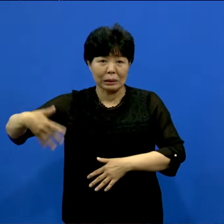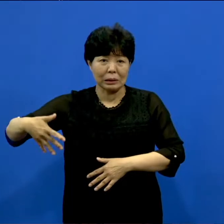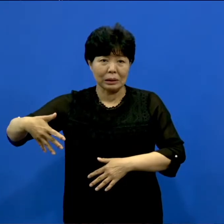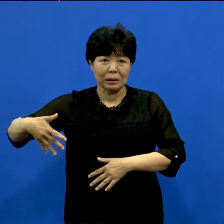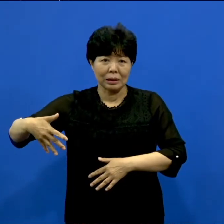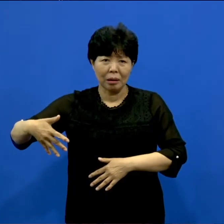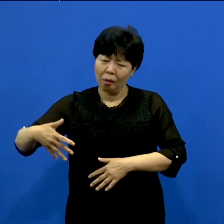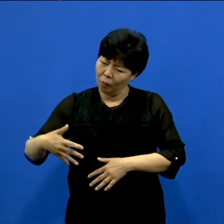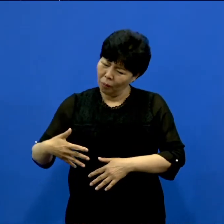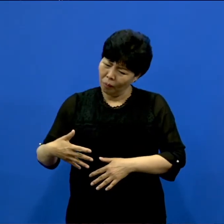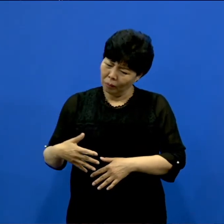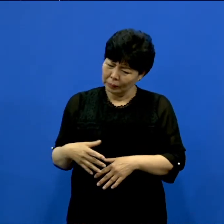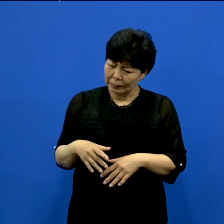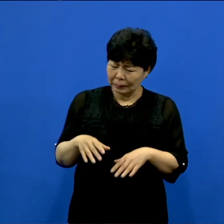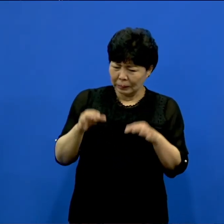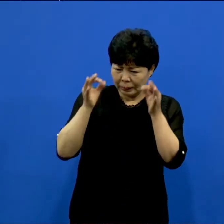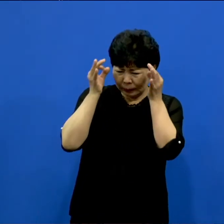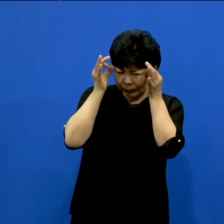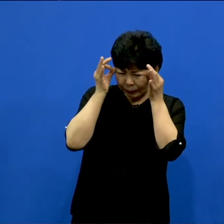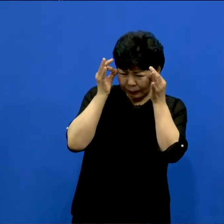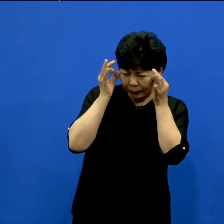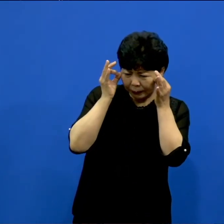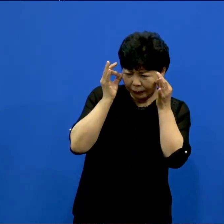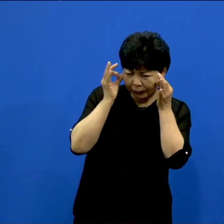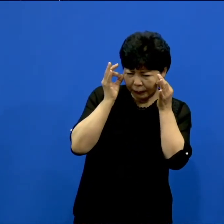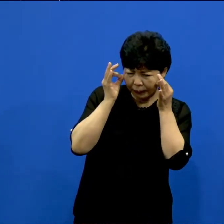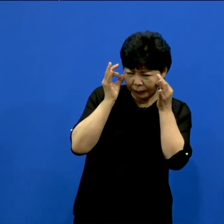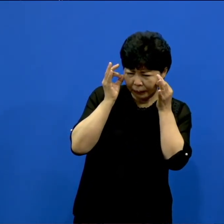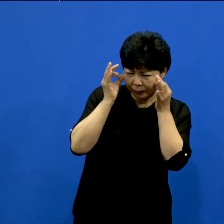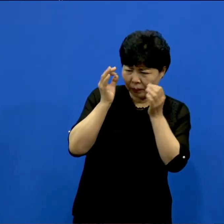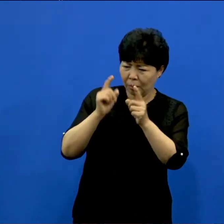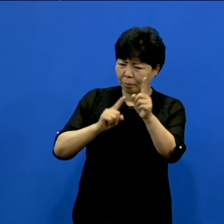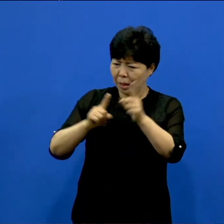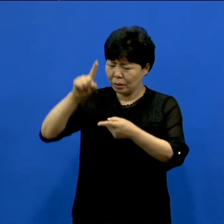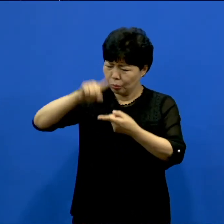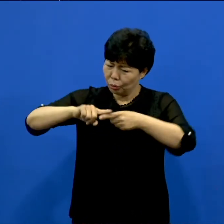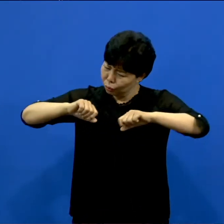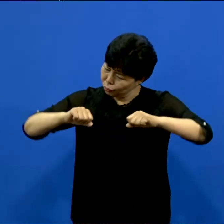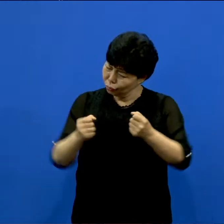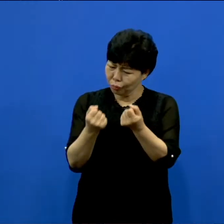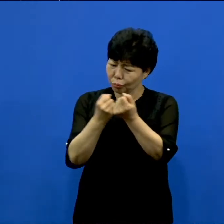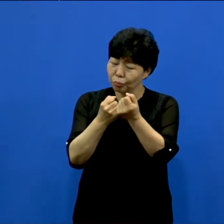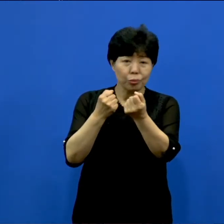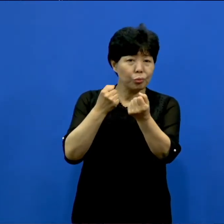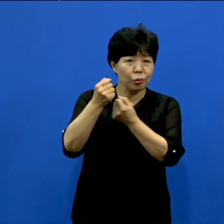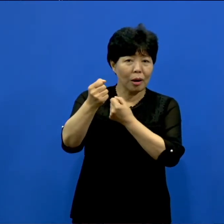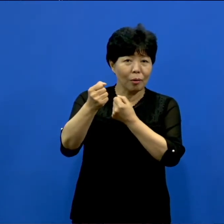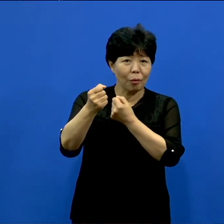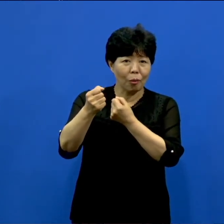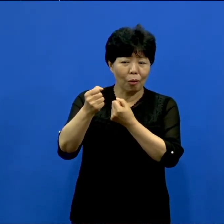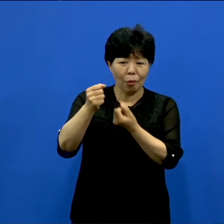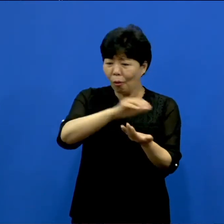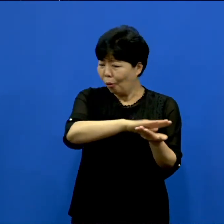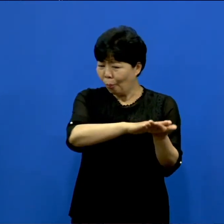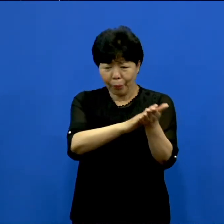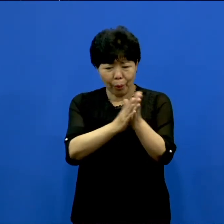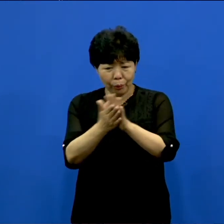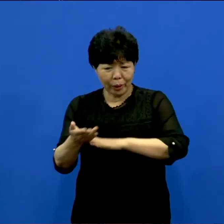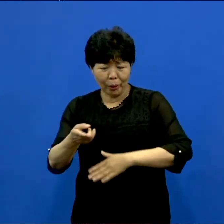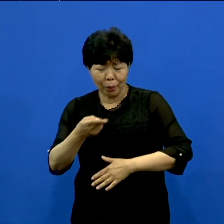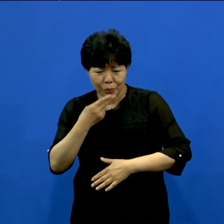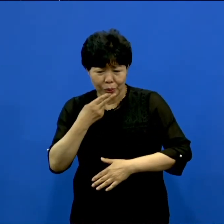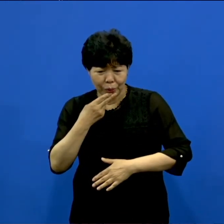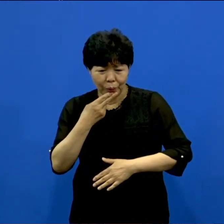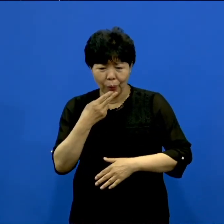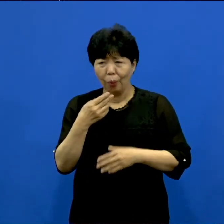일이잖아요. 아무 역사가 일어나지 않는데 이 말씀대로 했는데 아무 일이 일어나지 않으면 내가 큰일 나잖아요. 그 긴장감이 있단 말이에요.